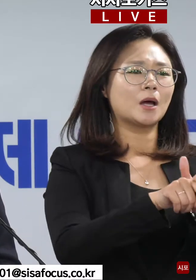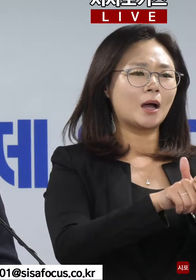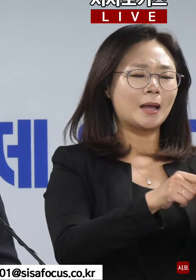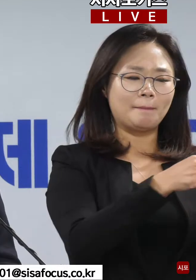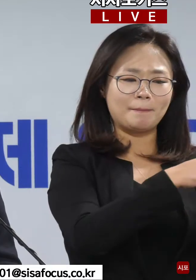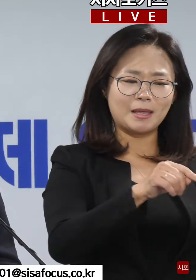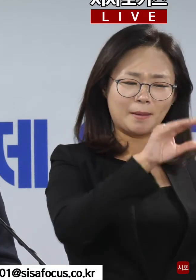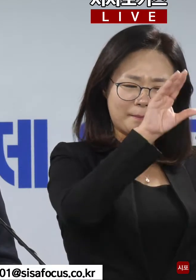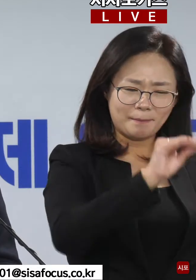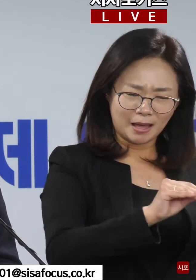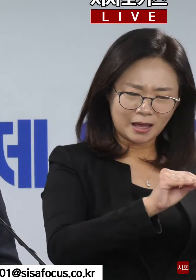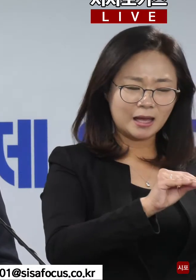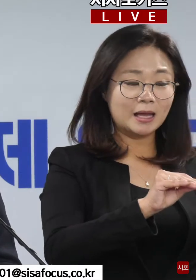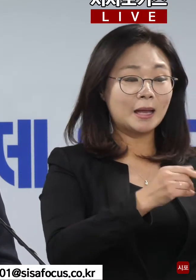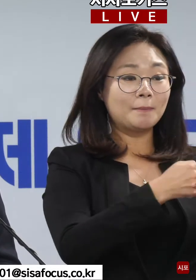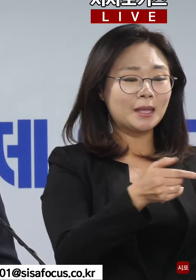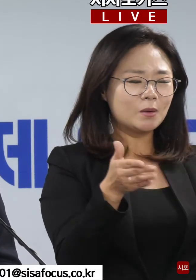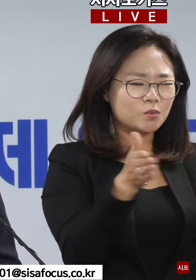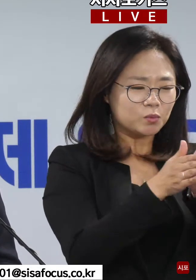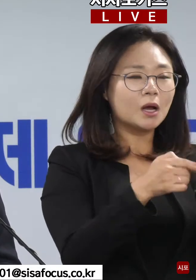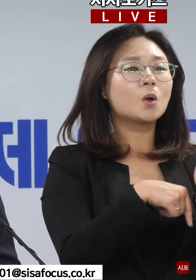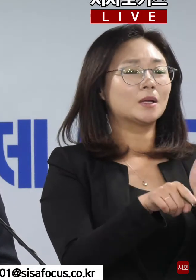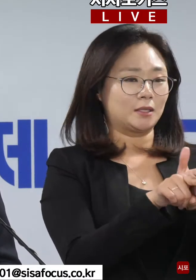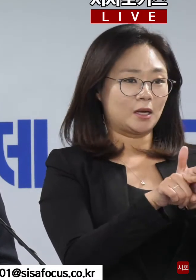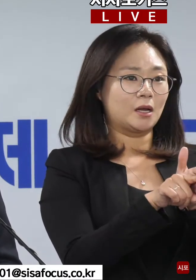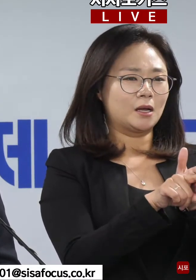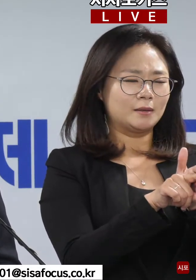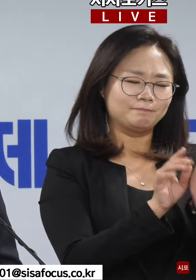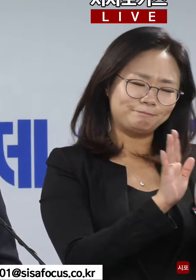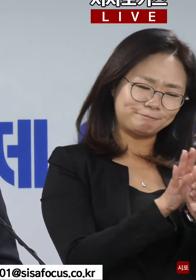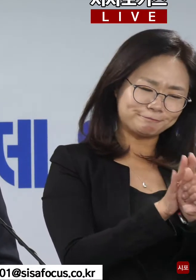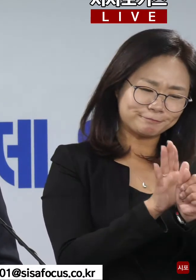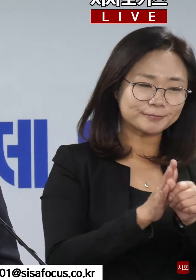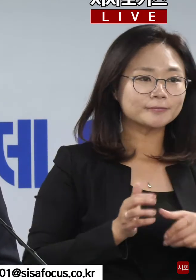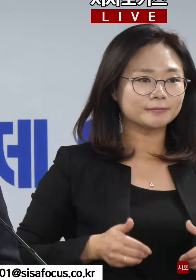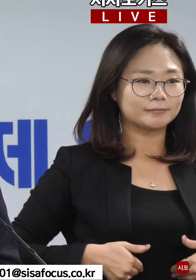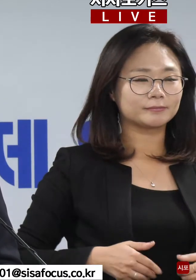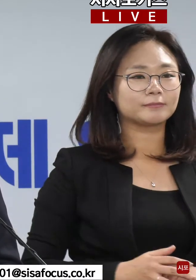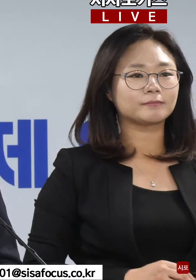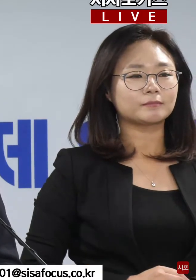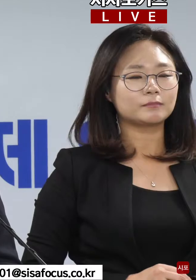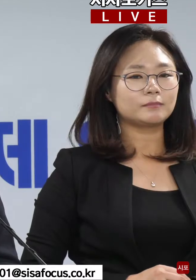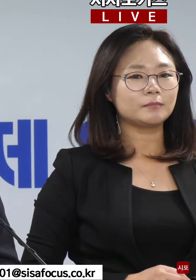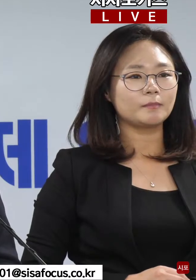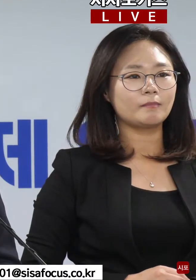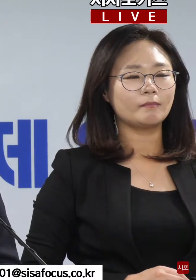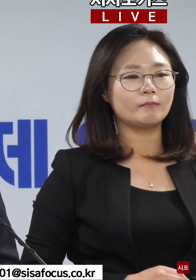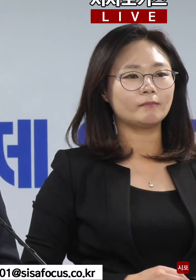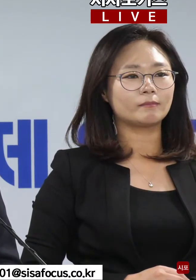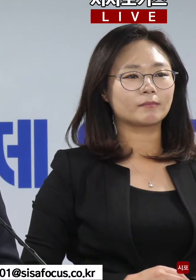피해가 최소화될 수 있도록 조치를 해 나가야 되겠죠. 우리 모두의 책임으로.